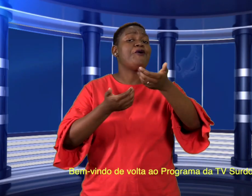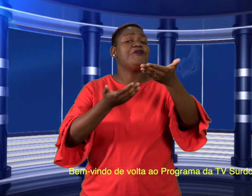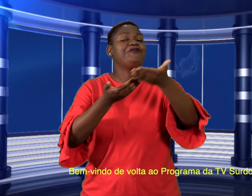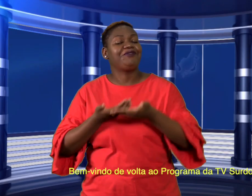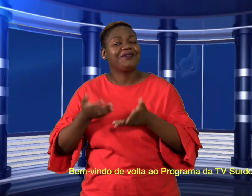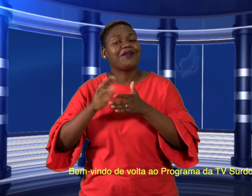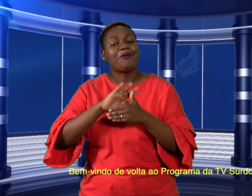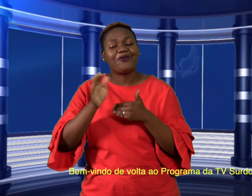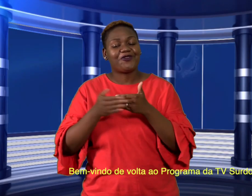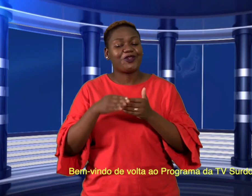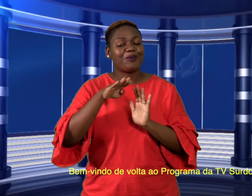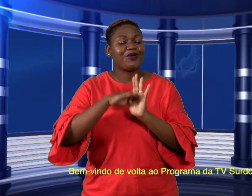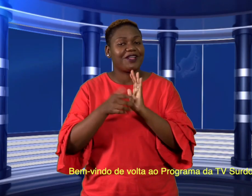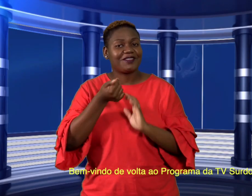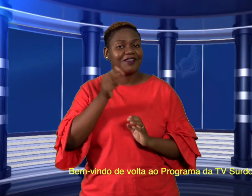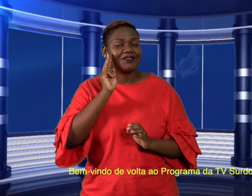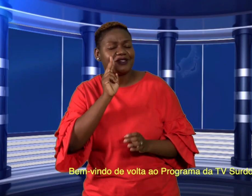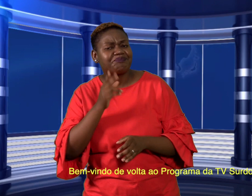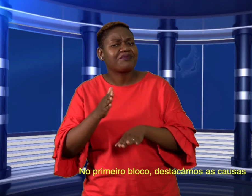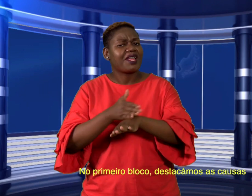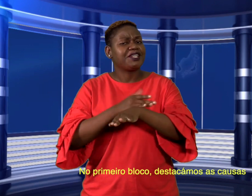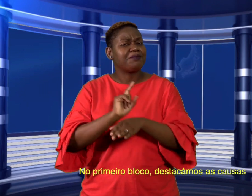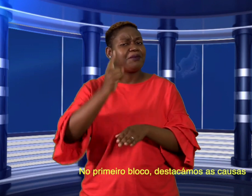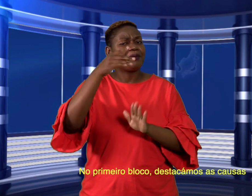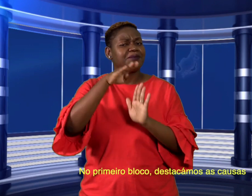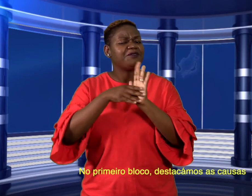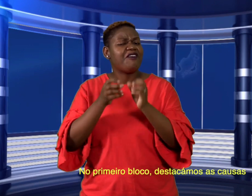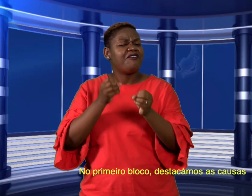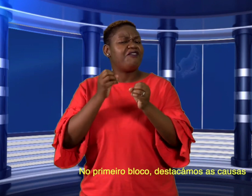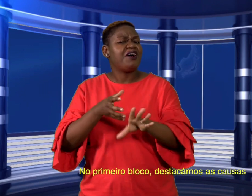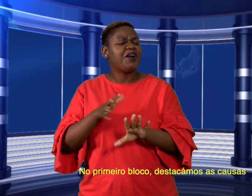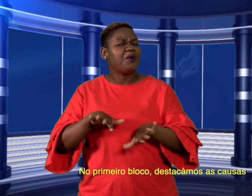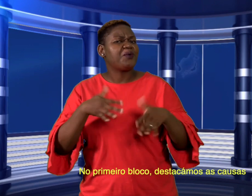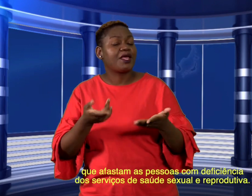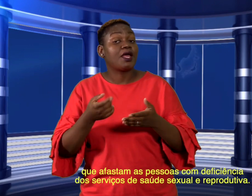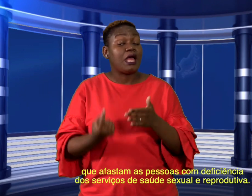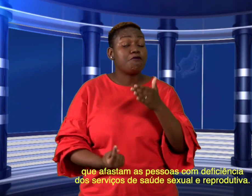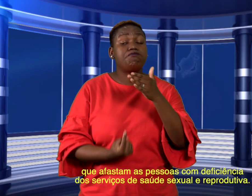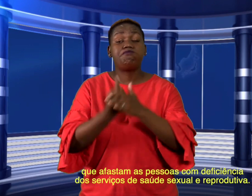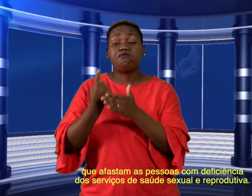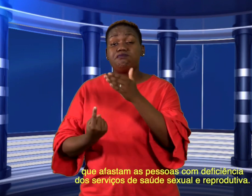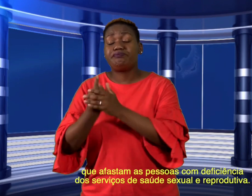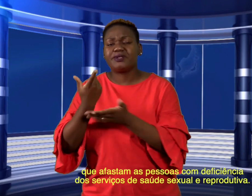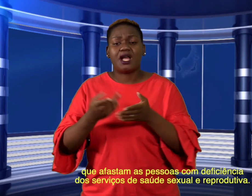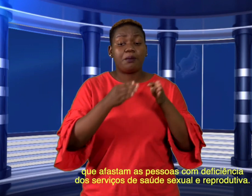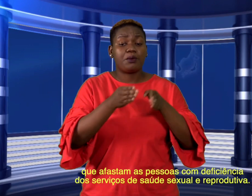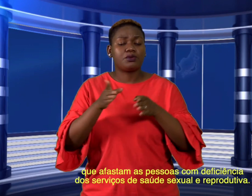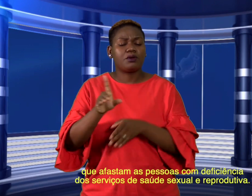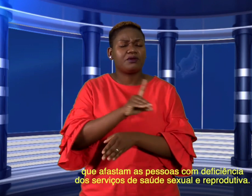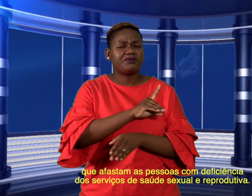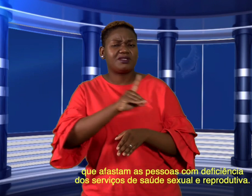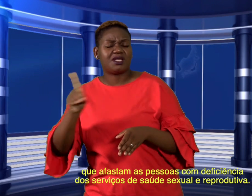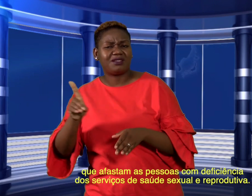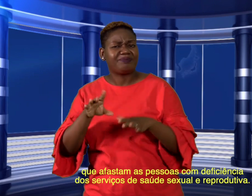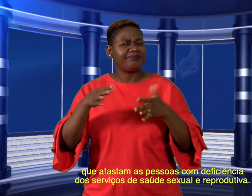Bem-vindo de volta ao programa da TV Surdo. No primeiro bloco, destacamos as causas que afastam as pessoas com deficiência